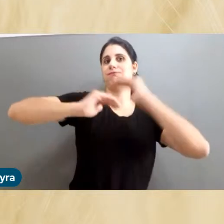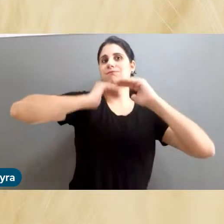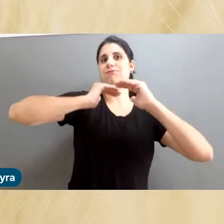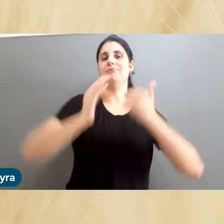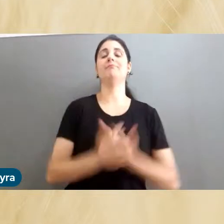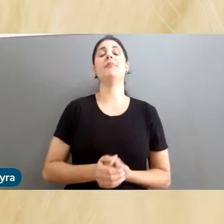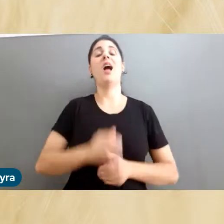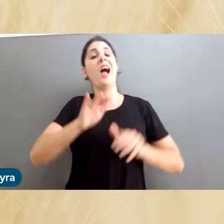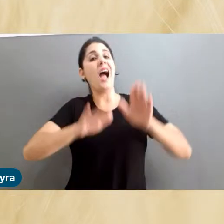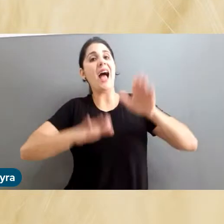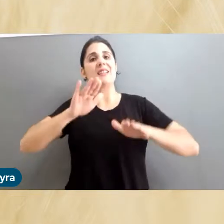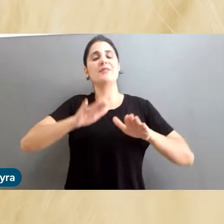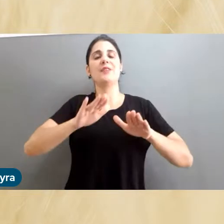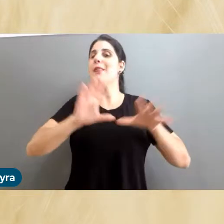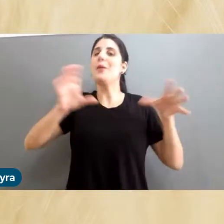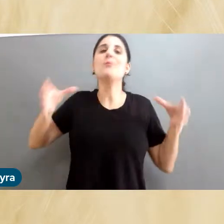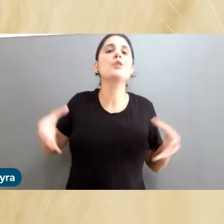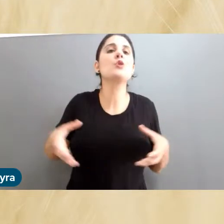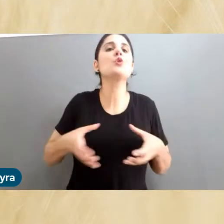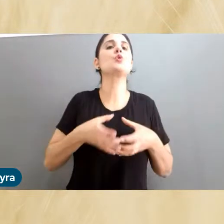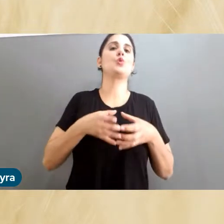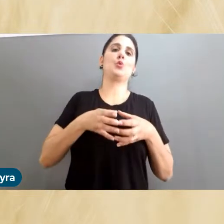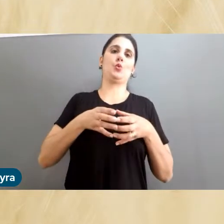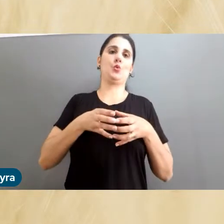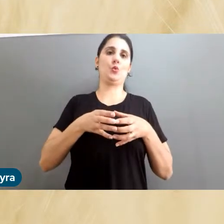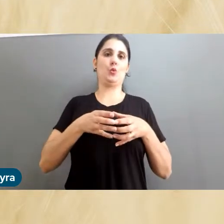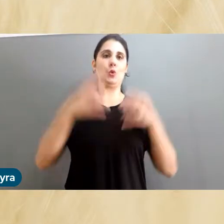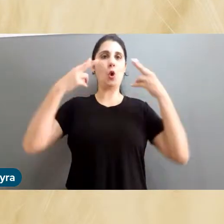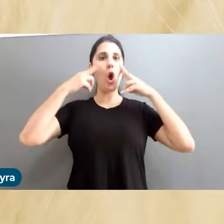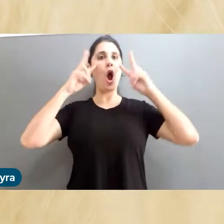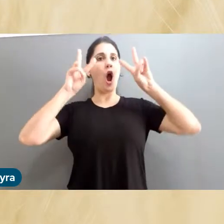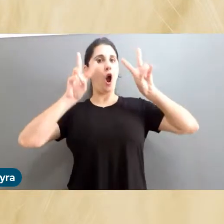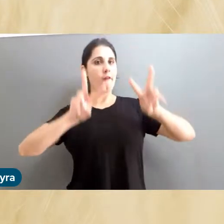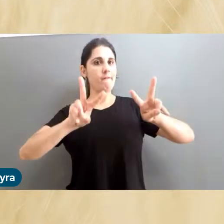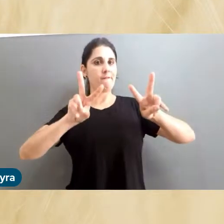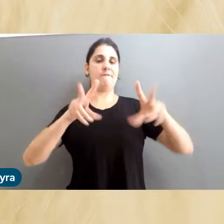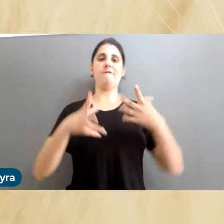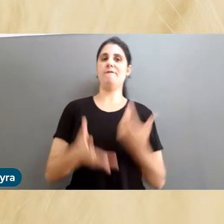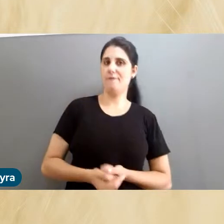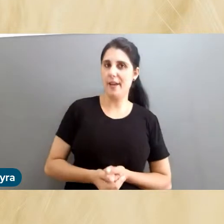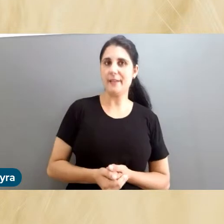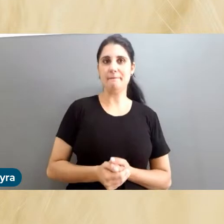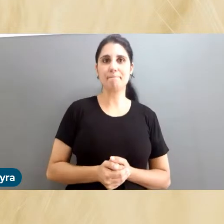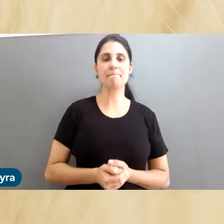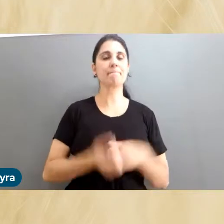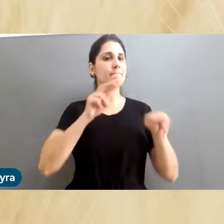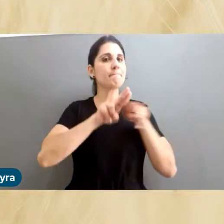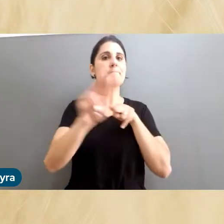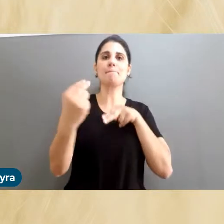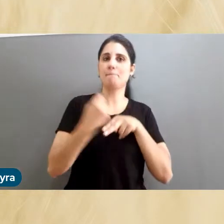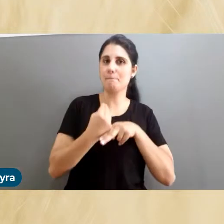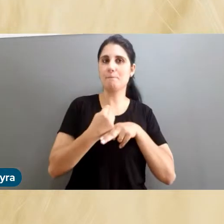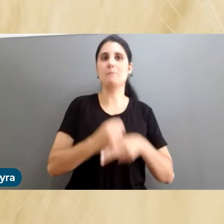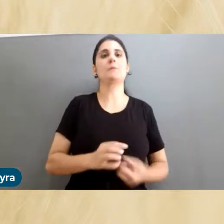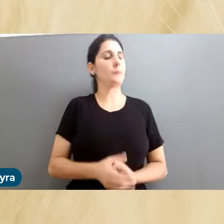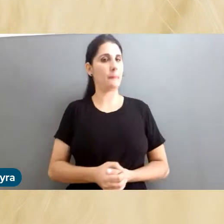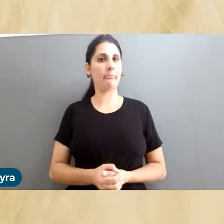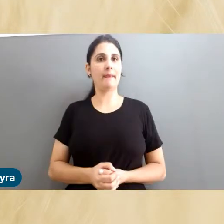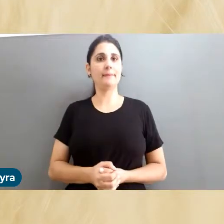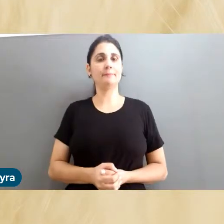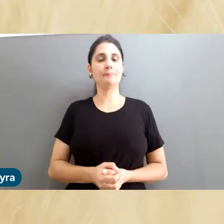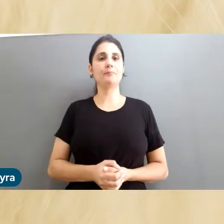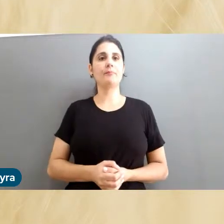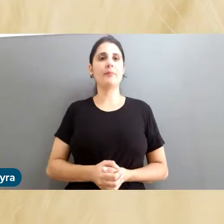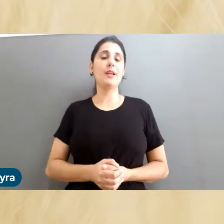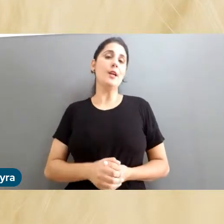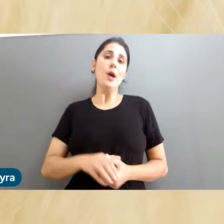sempre são abarcados por aquilo que os nossos olhos, numa única reencarnação, é capaz de contemplar. Eu não queria desanimar